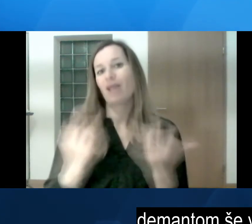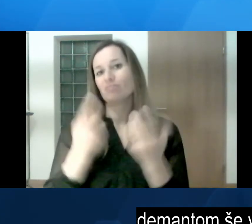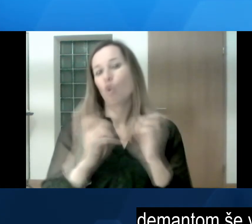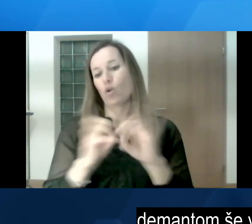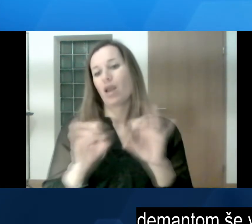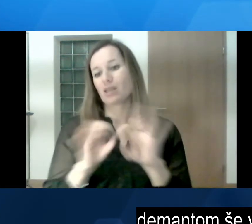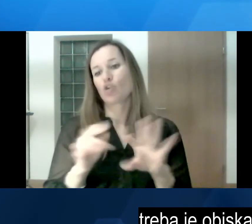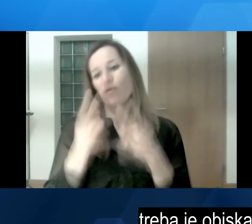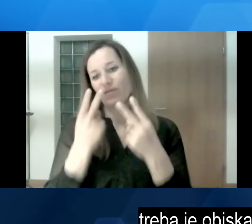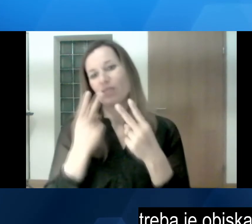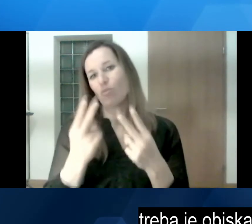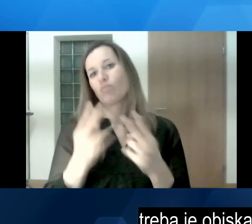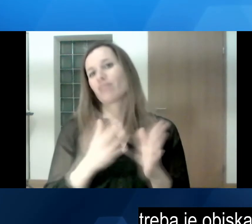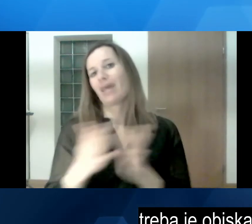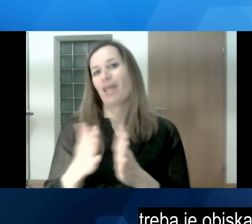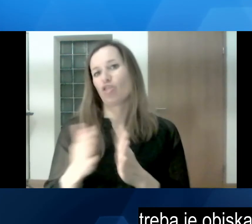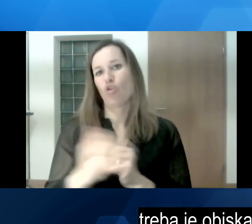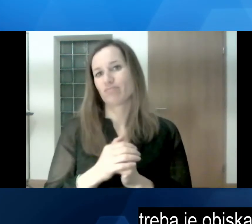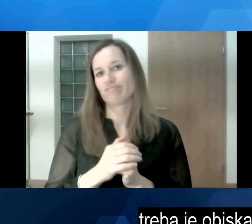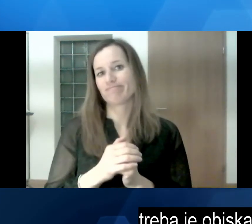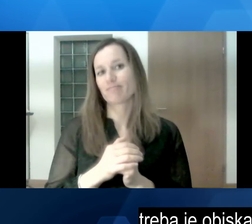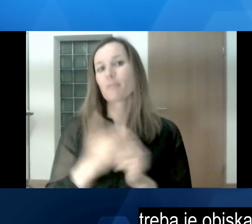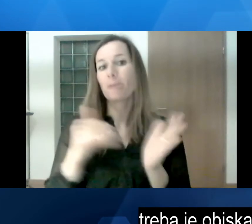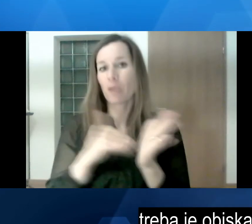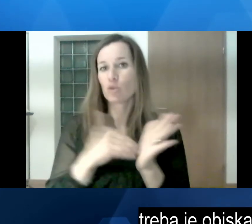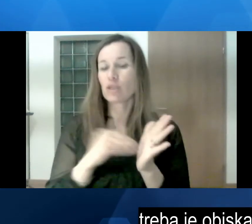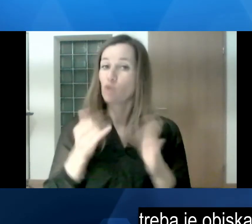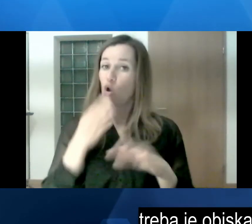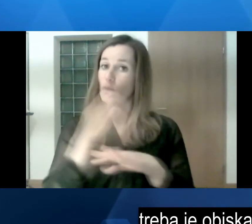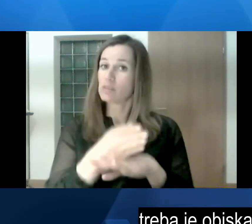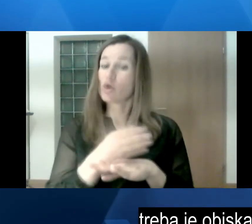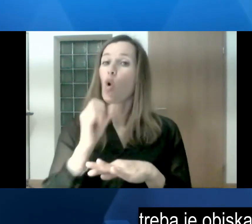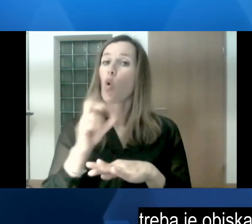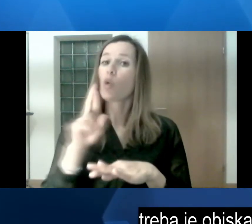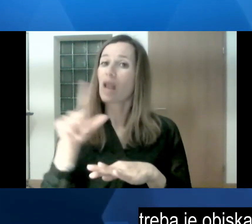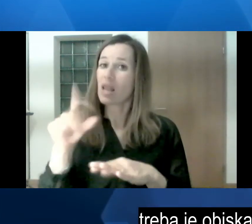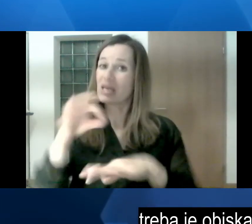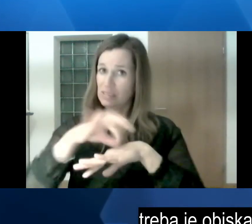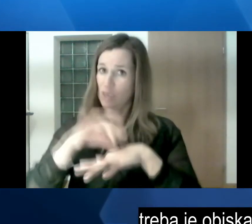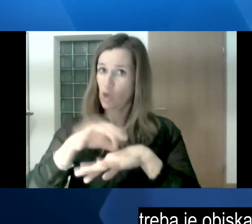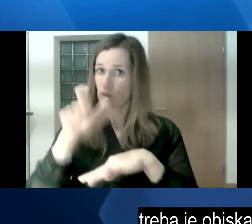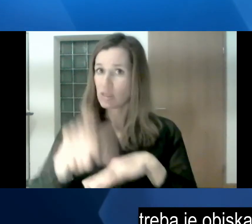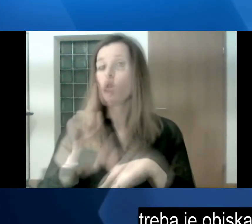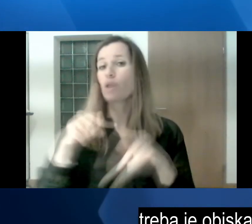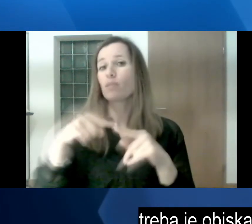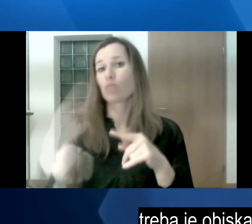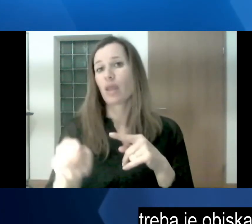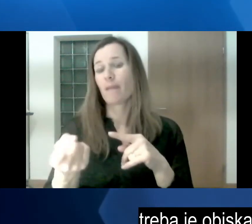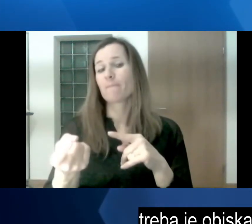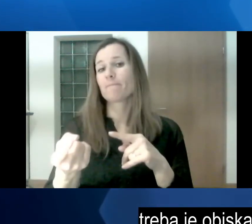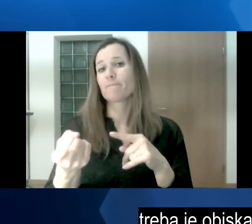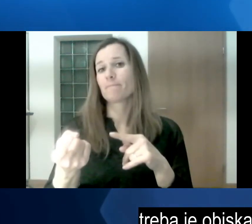srečujemo. Se pravi, potrebno je obiskati otorinolaringologa in se potem z